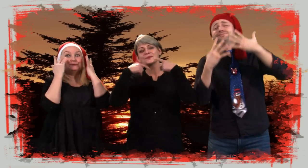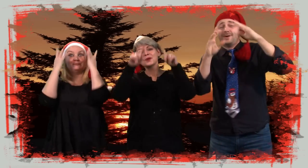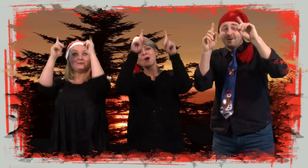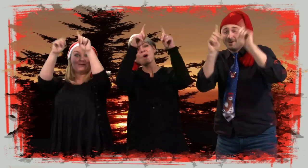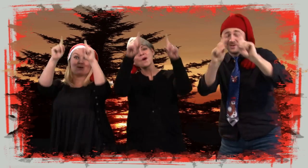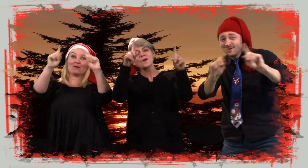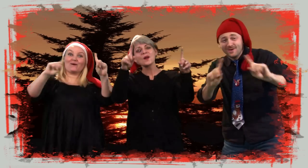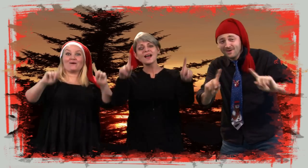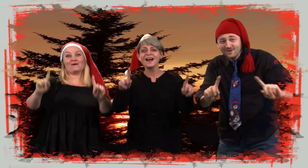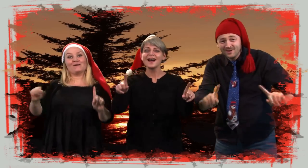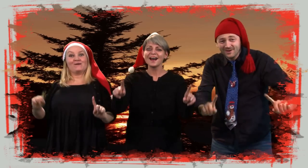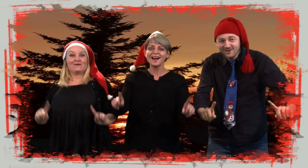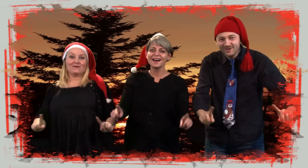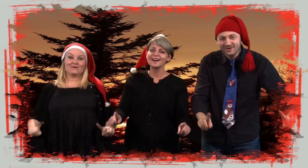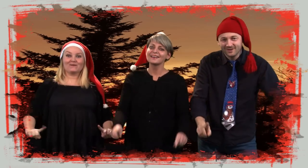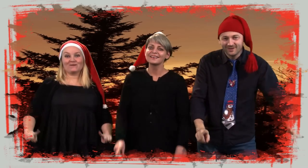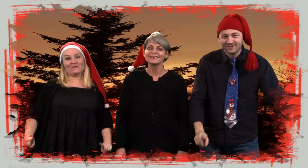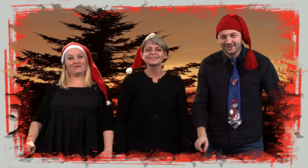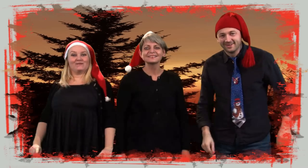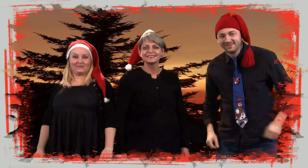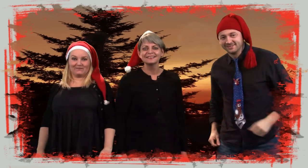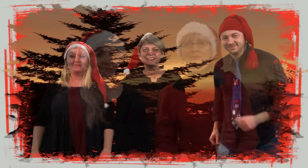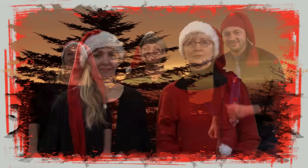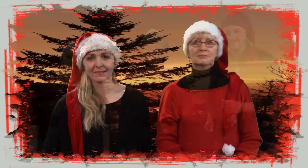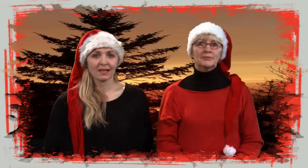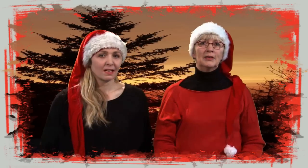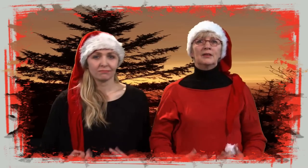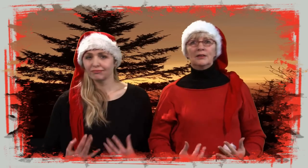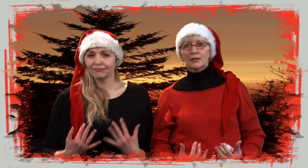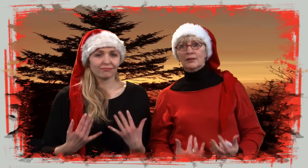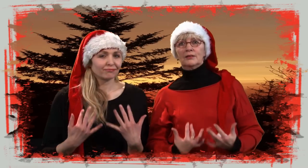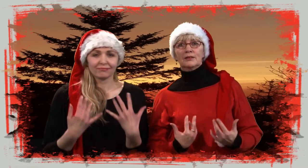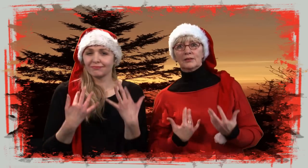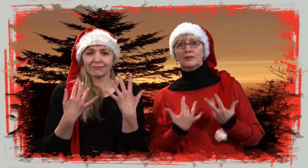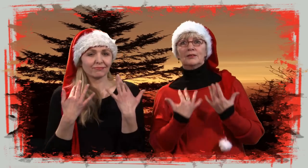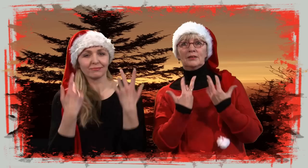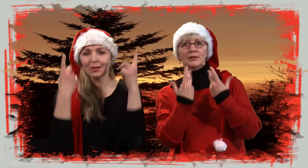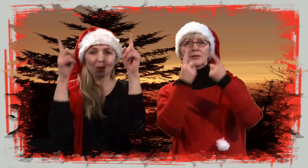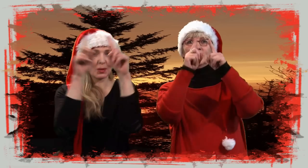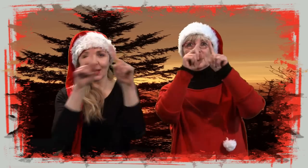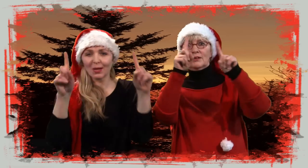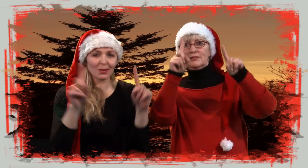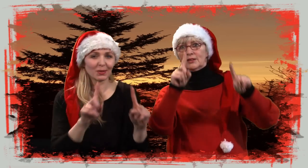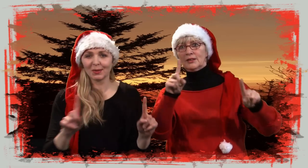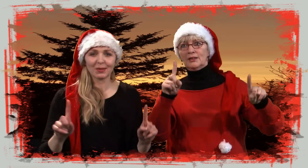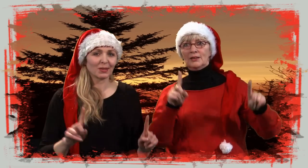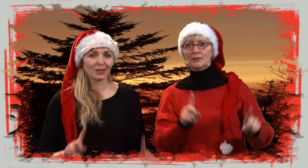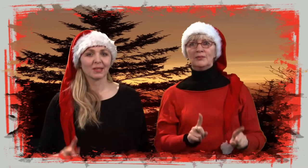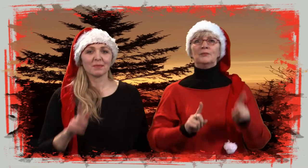jólafíling Ég kemst í jólafílingi með